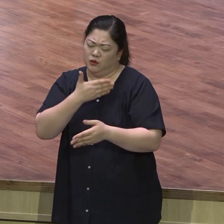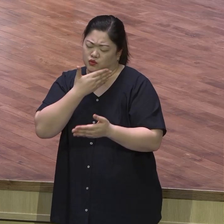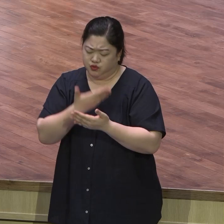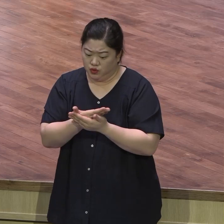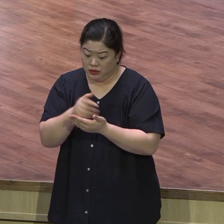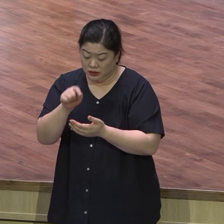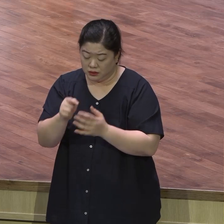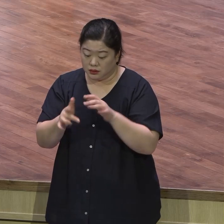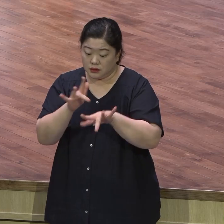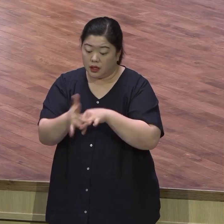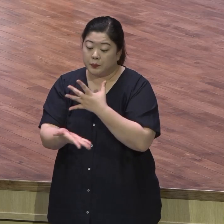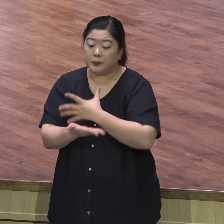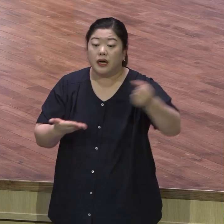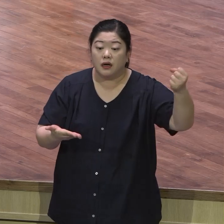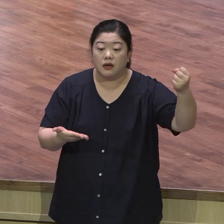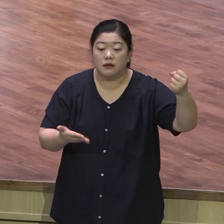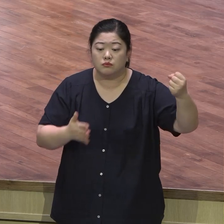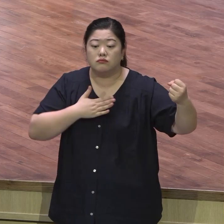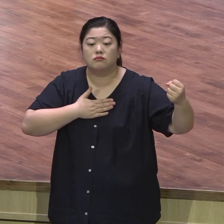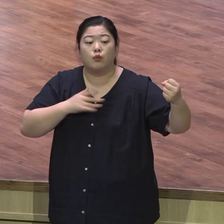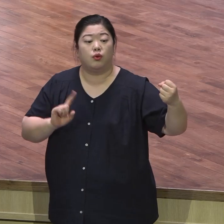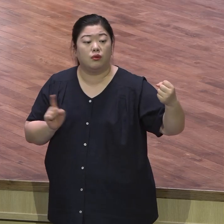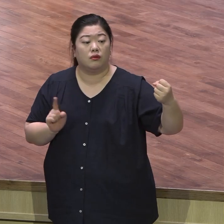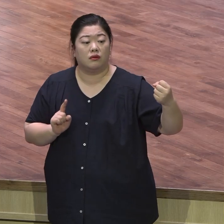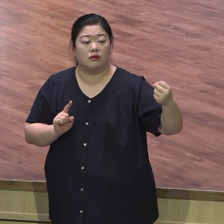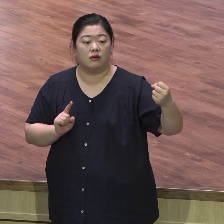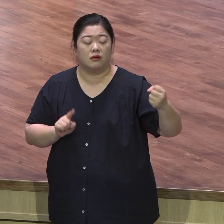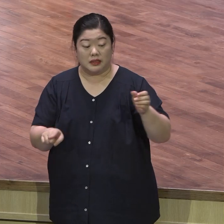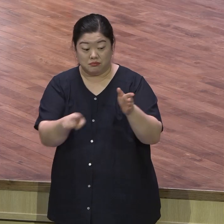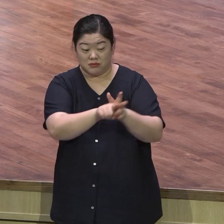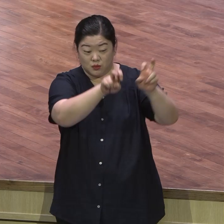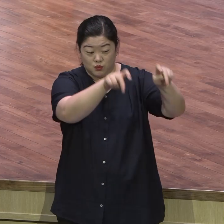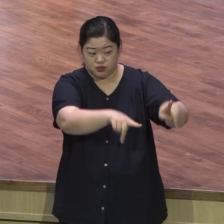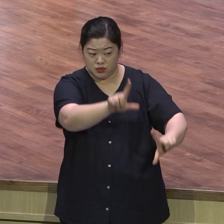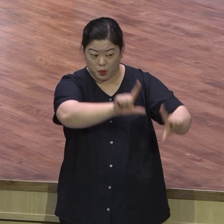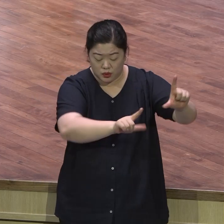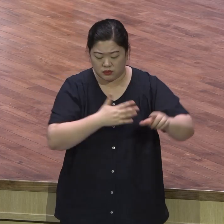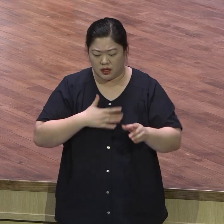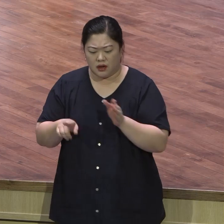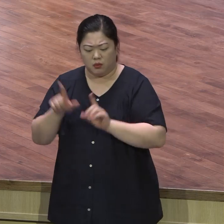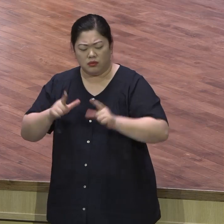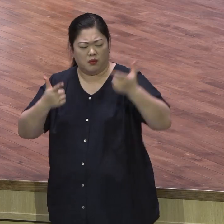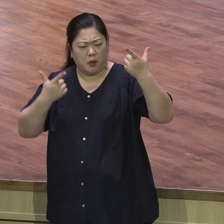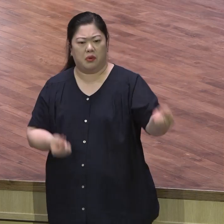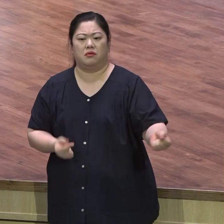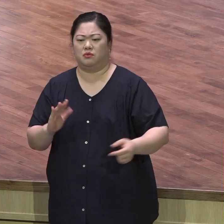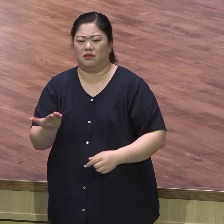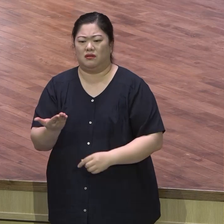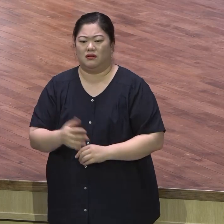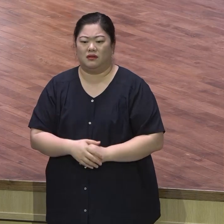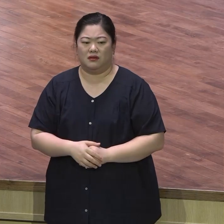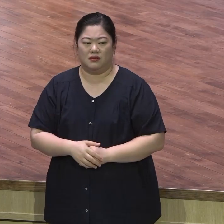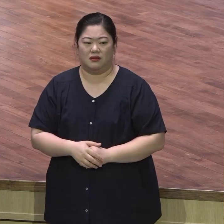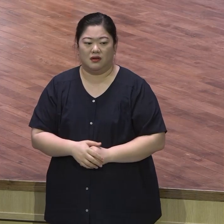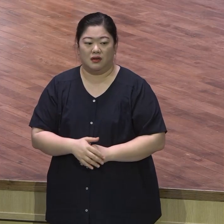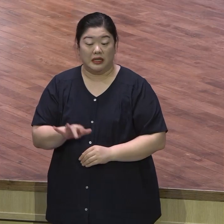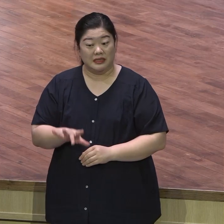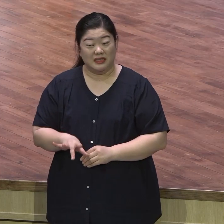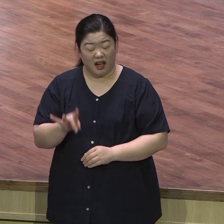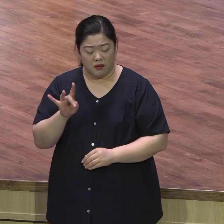그 사람의 삶의 내용은 불신자와 똑같다. 그렇게 되어버려요. 그래서 서서히 서서히